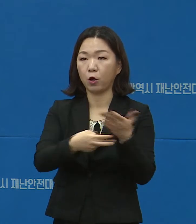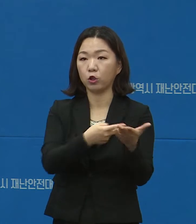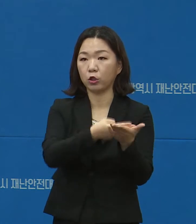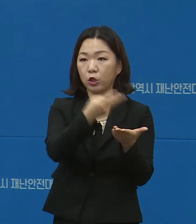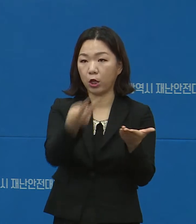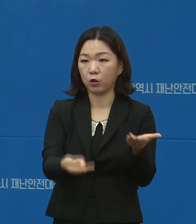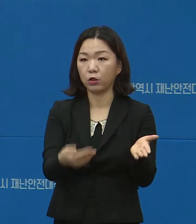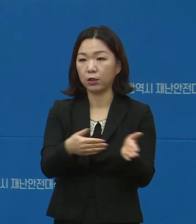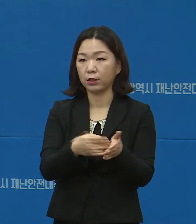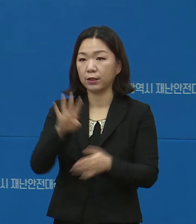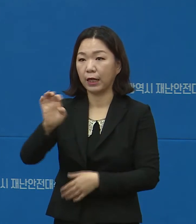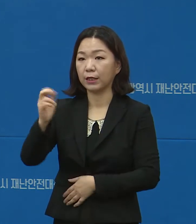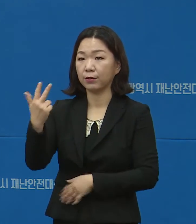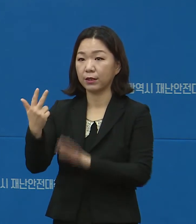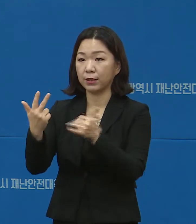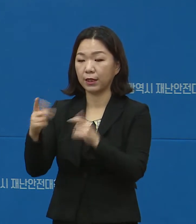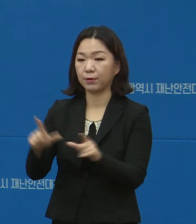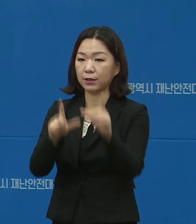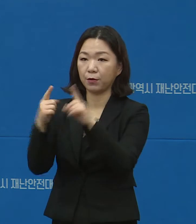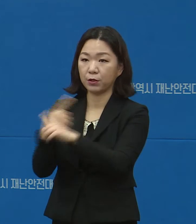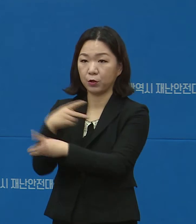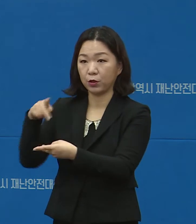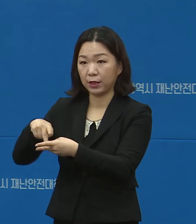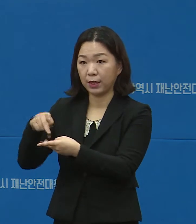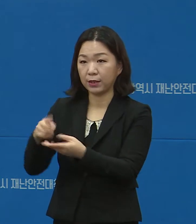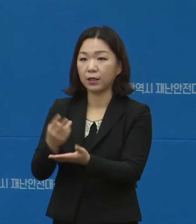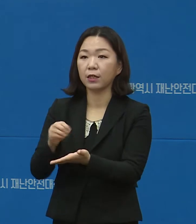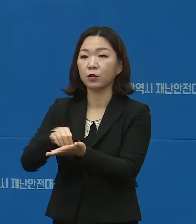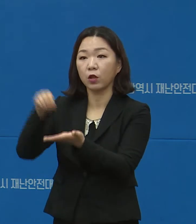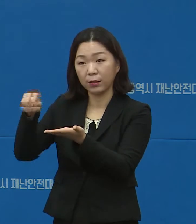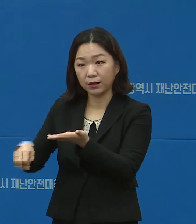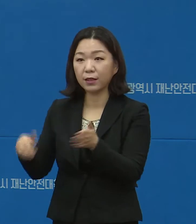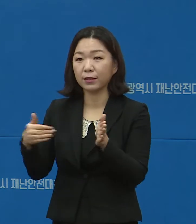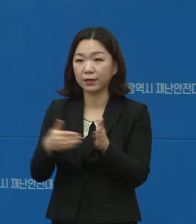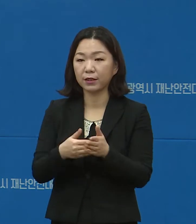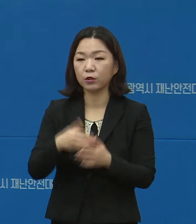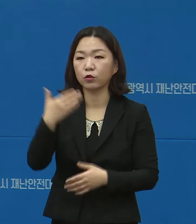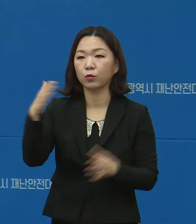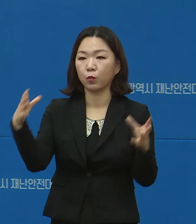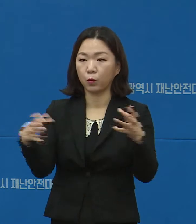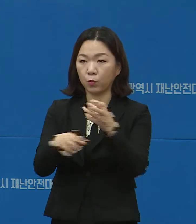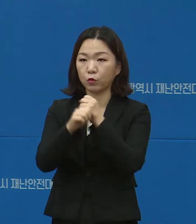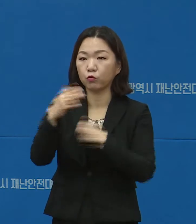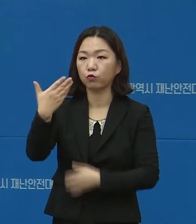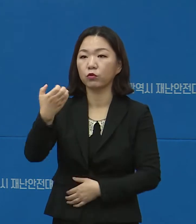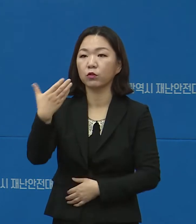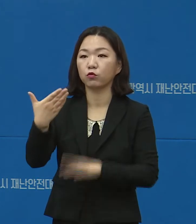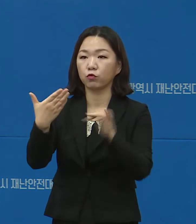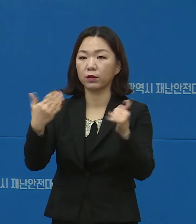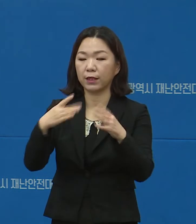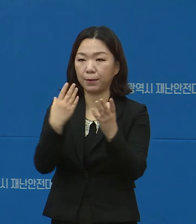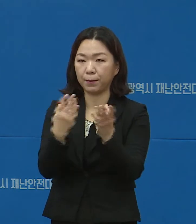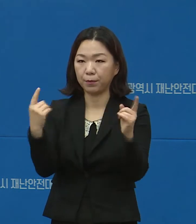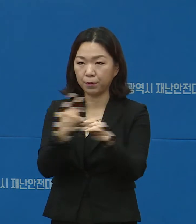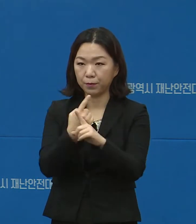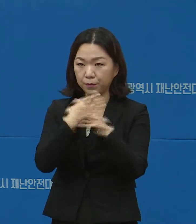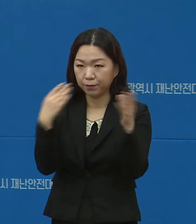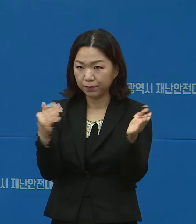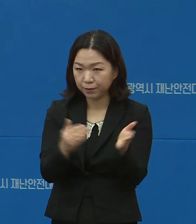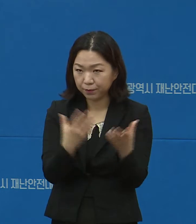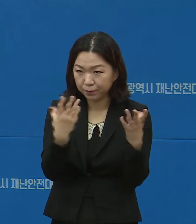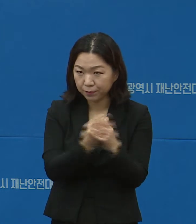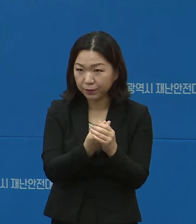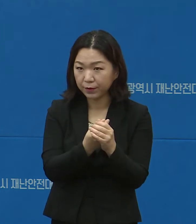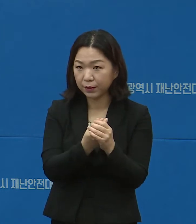퇴원하고 47명이 생활치료센터에서 퇴소하는 등 99명이 완치되었고, 3명의 환자가